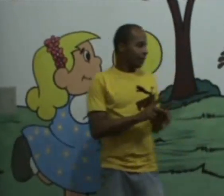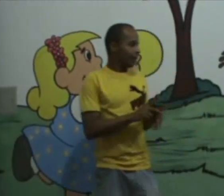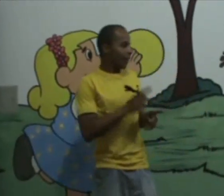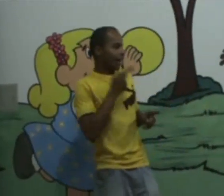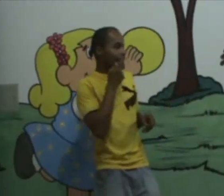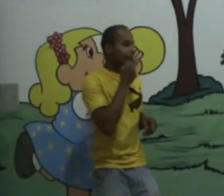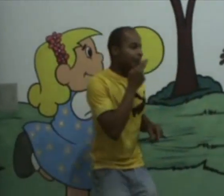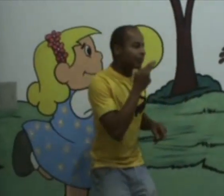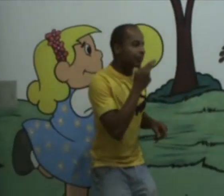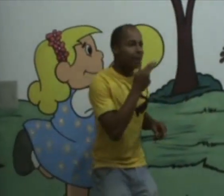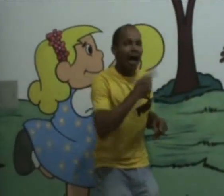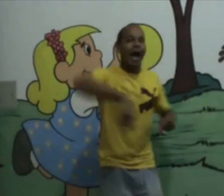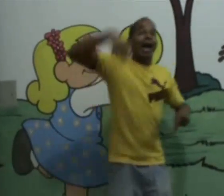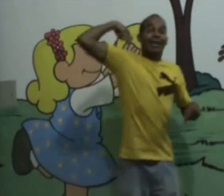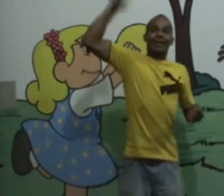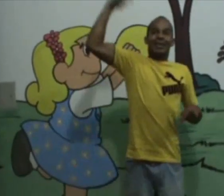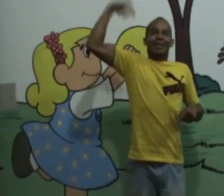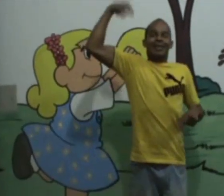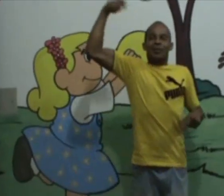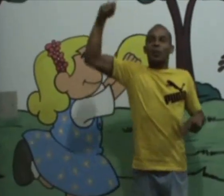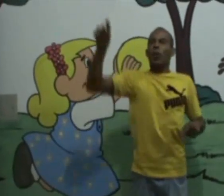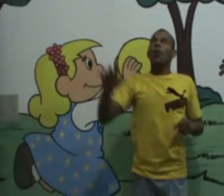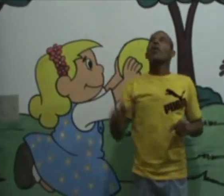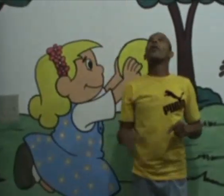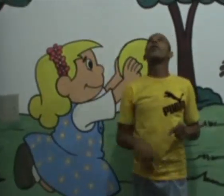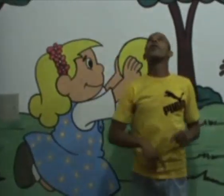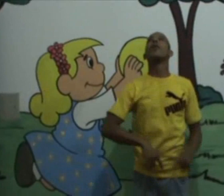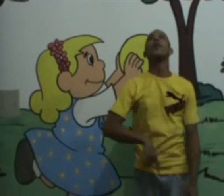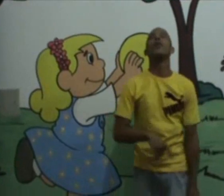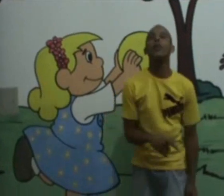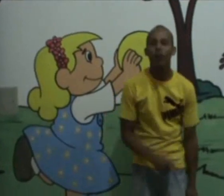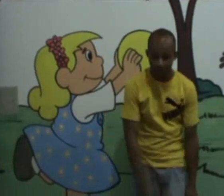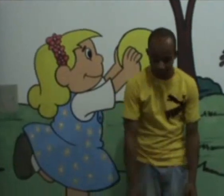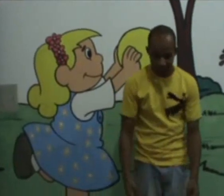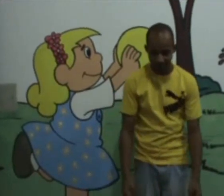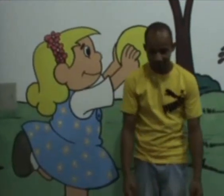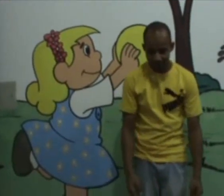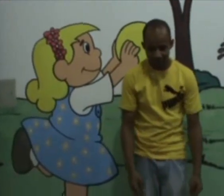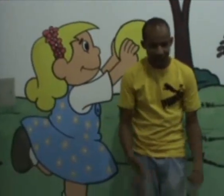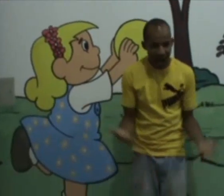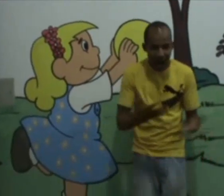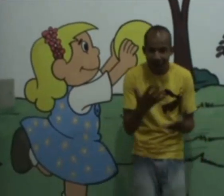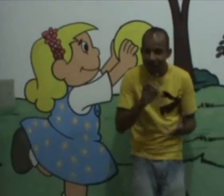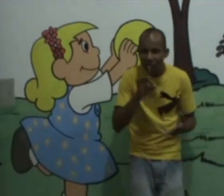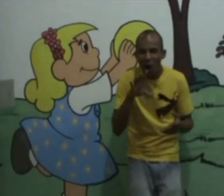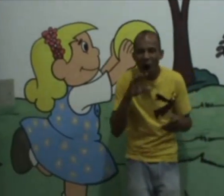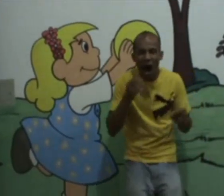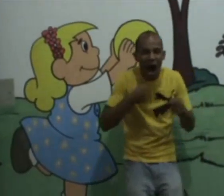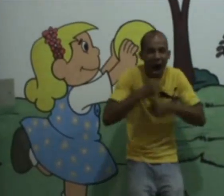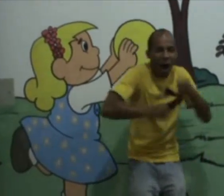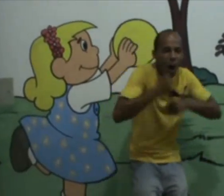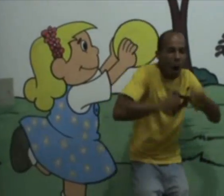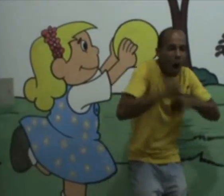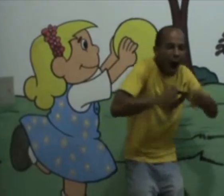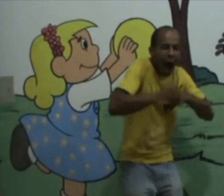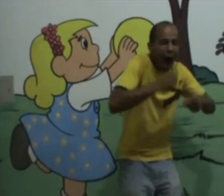nem precisou responder. Tinha tocado o sinal. Fim da aula. Era só correr